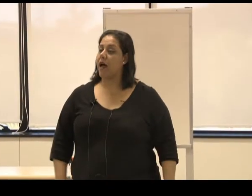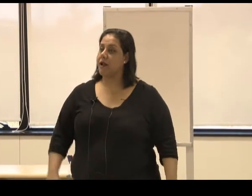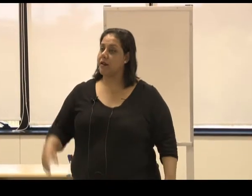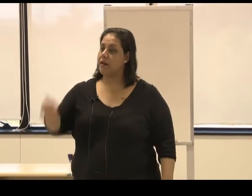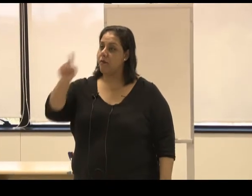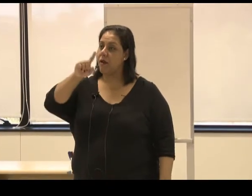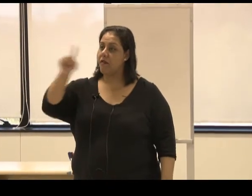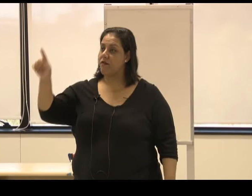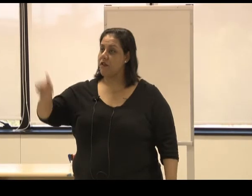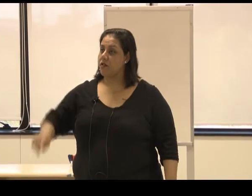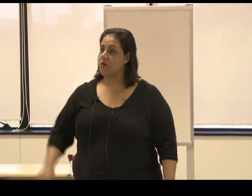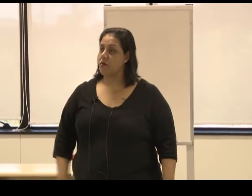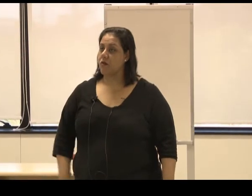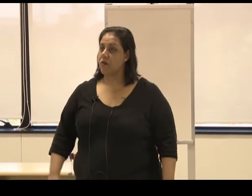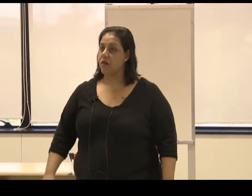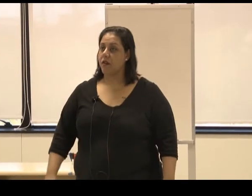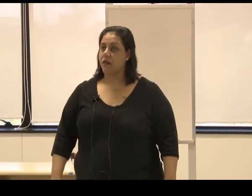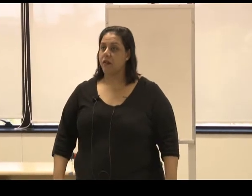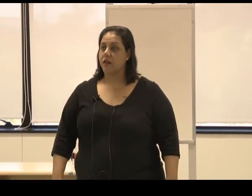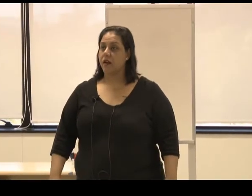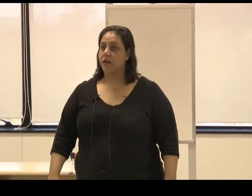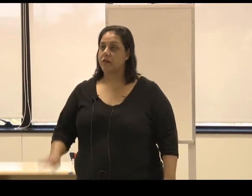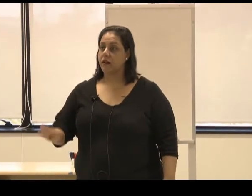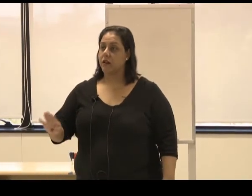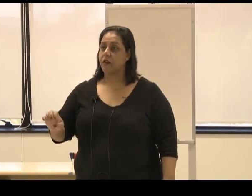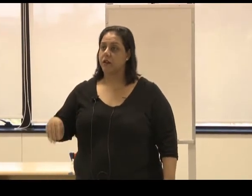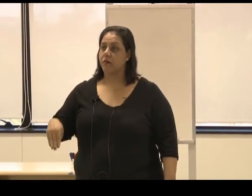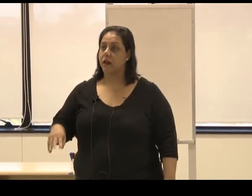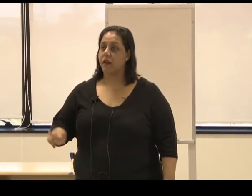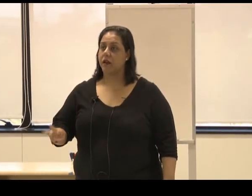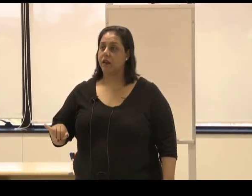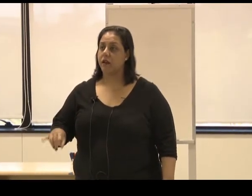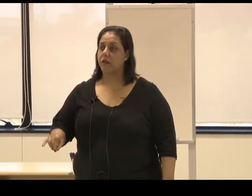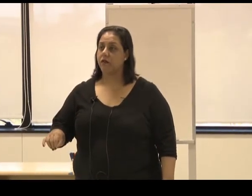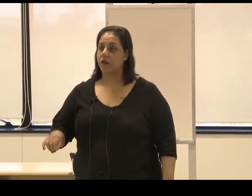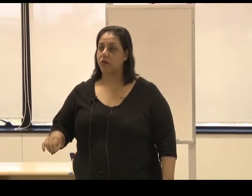placa. Bem-vindo. Aí você, bem-vindo.